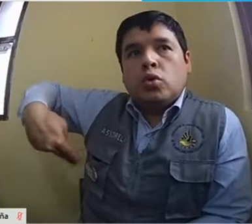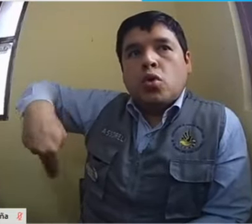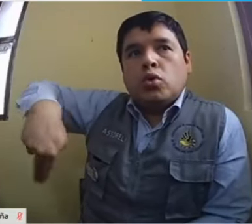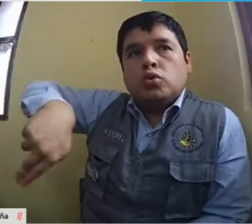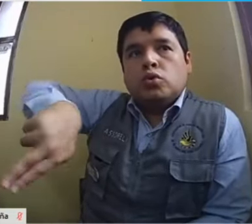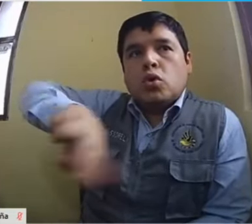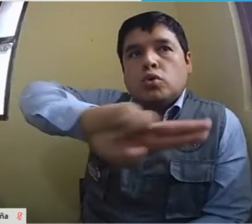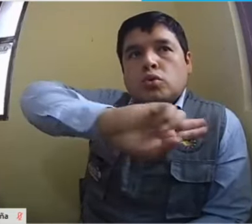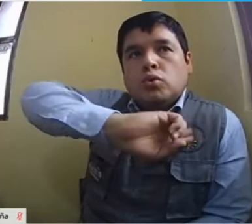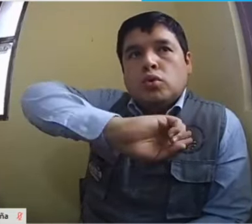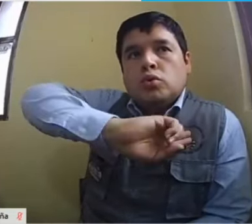la N es abajo.